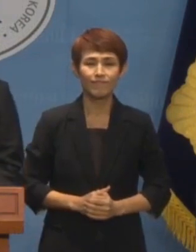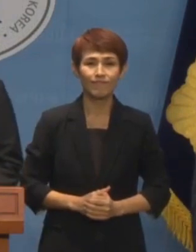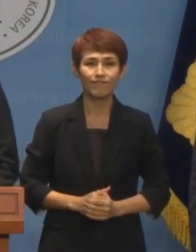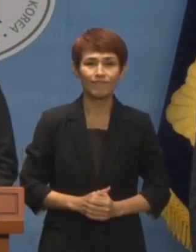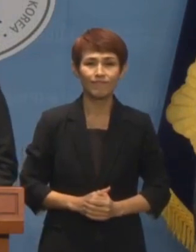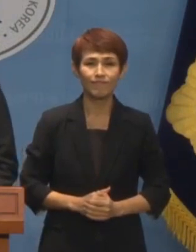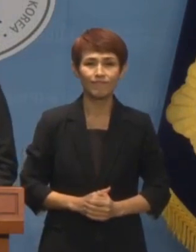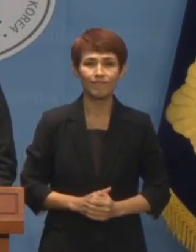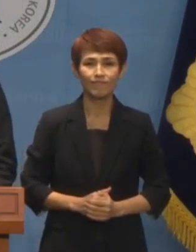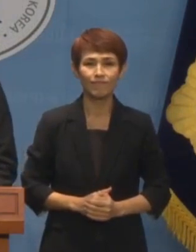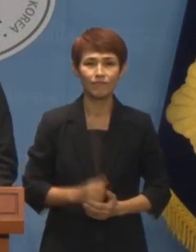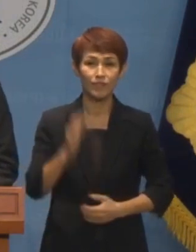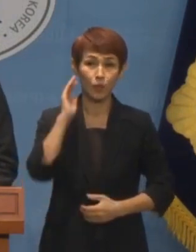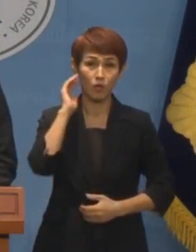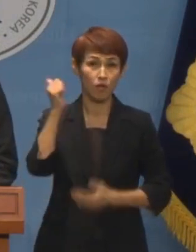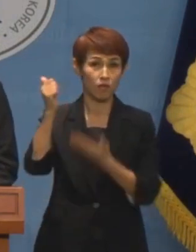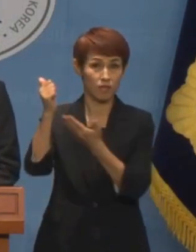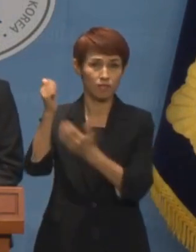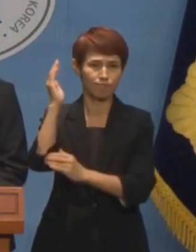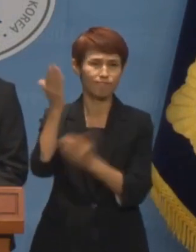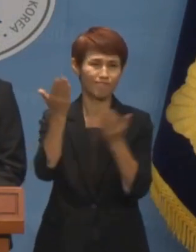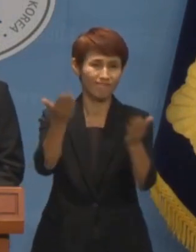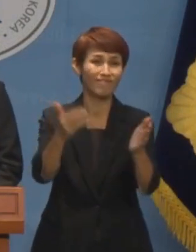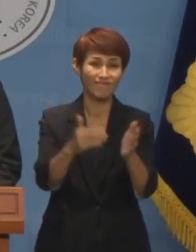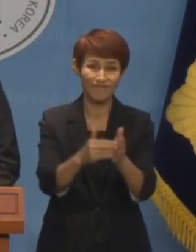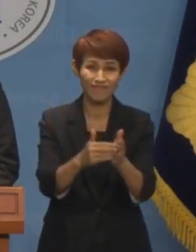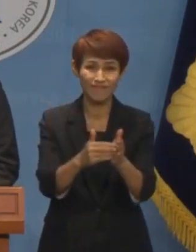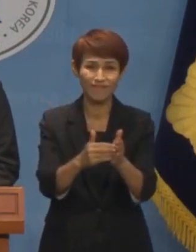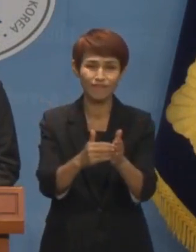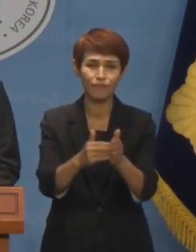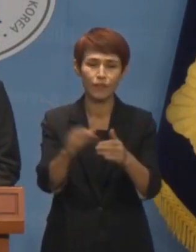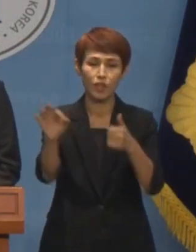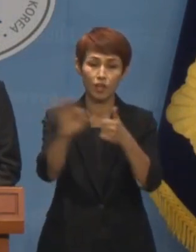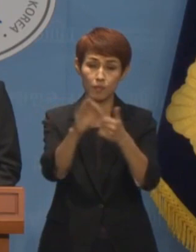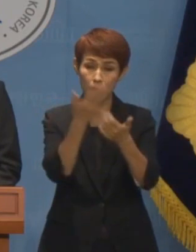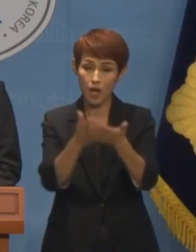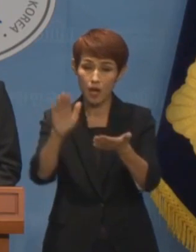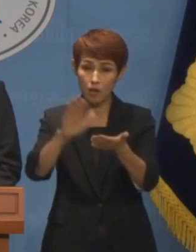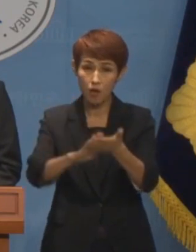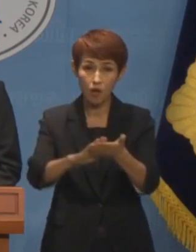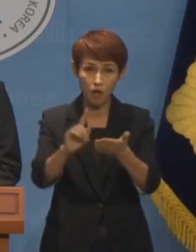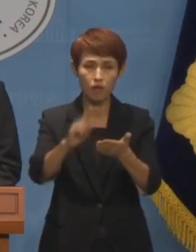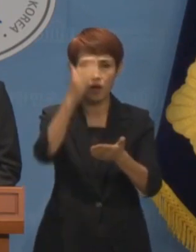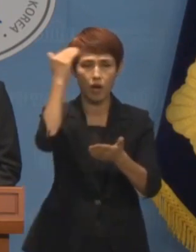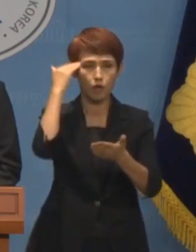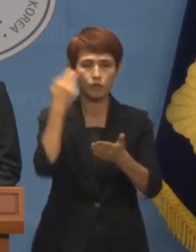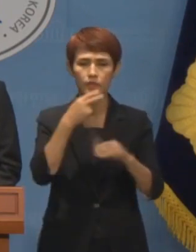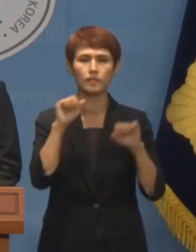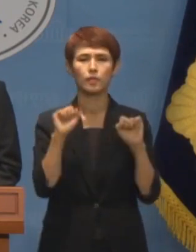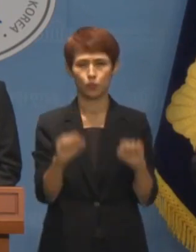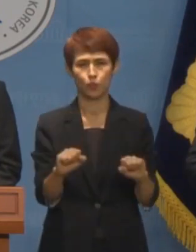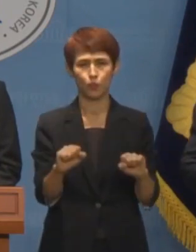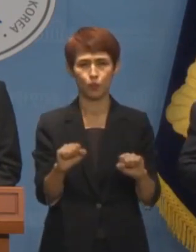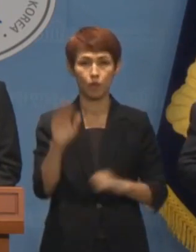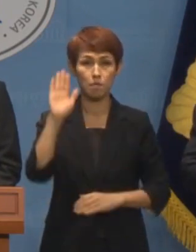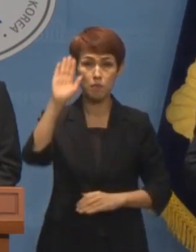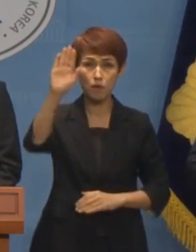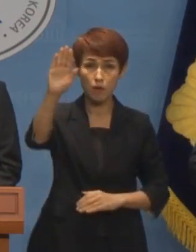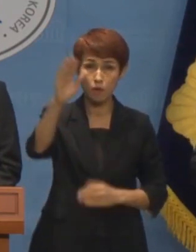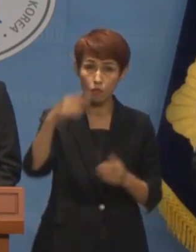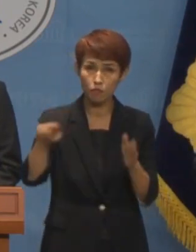이를 위해서 대통령께서도 말씀하셨듯이 연금개혁은 대한민국의 생존과 미래가